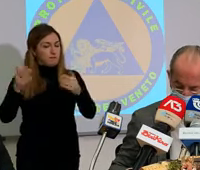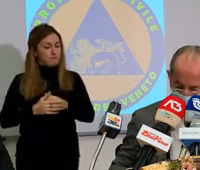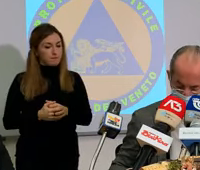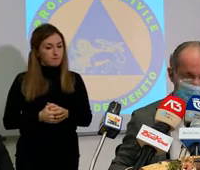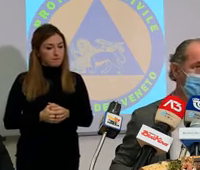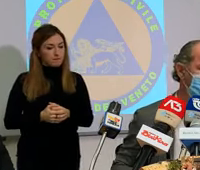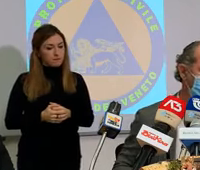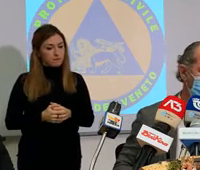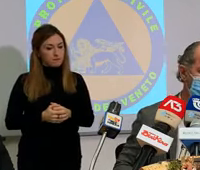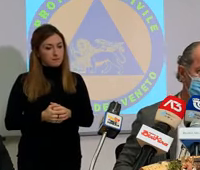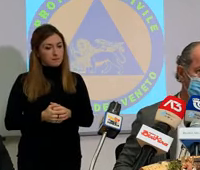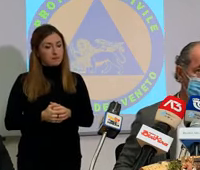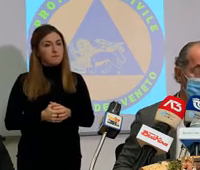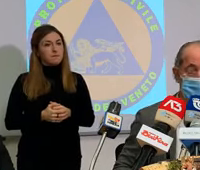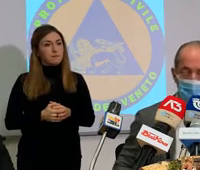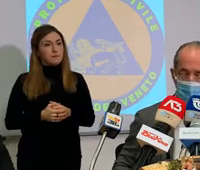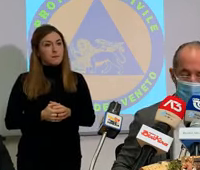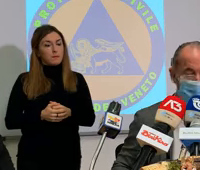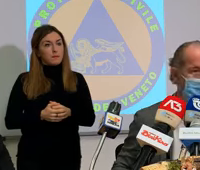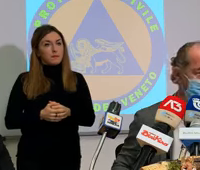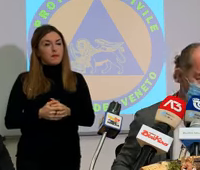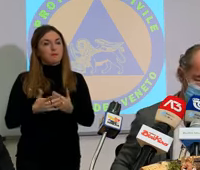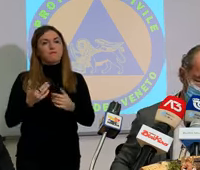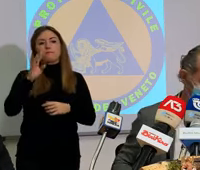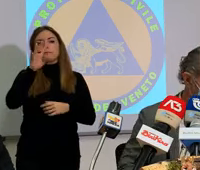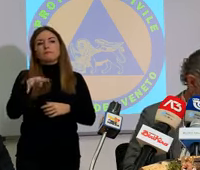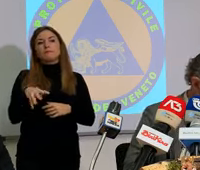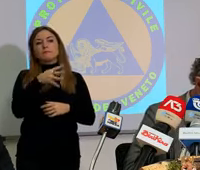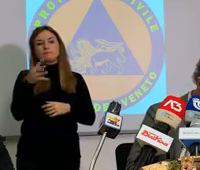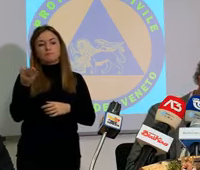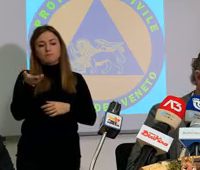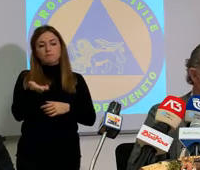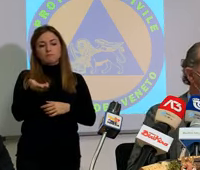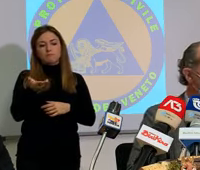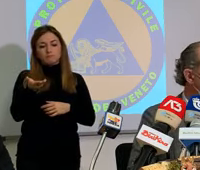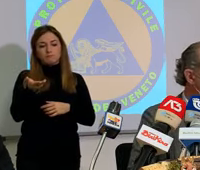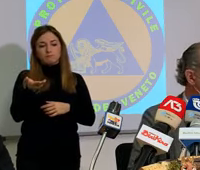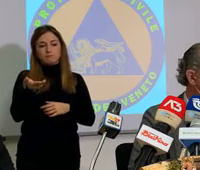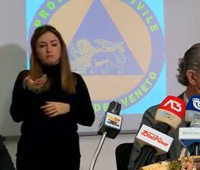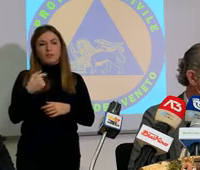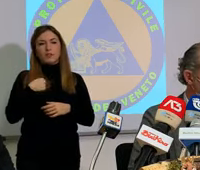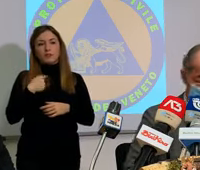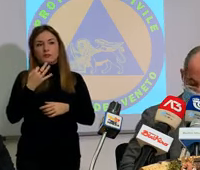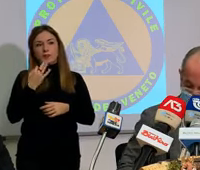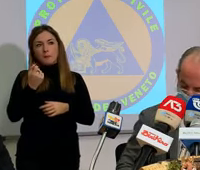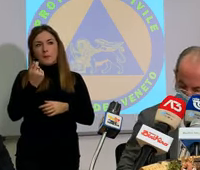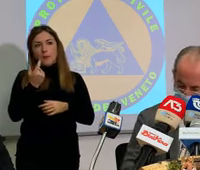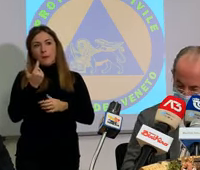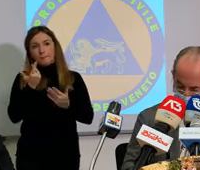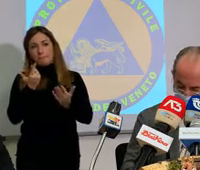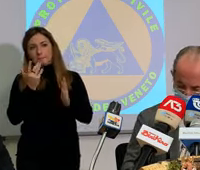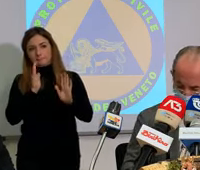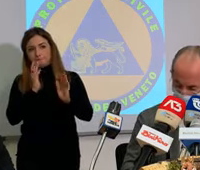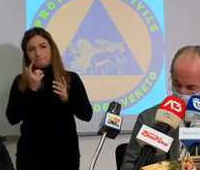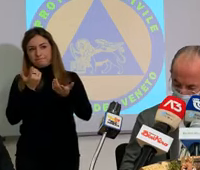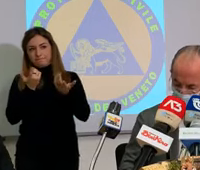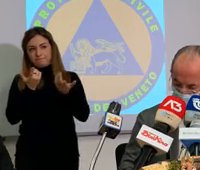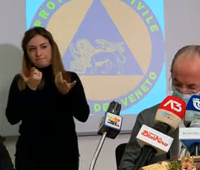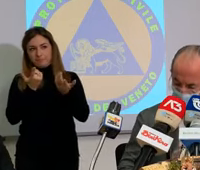qual è il tema questa è una tabella che io ho sempre ritrosia a dare vela bedori